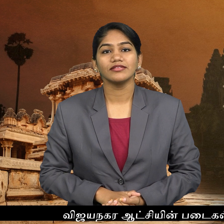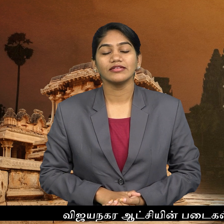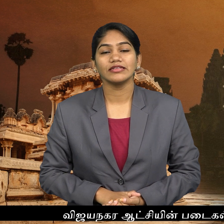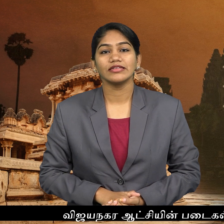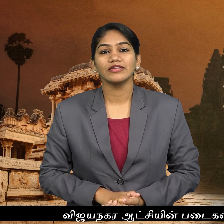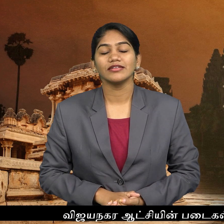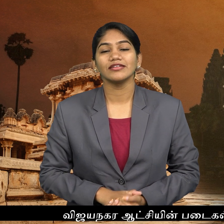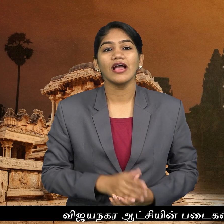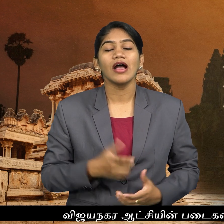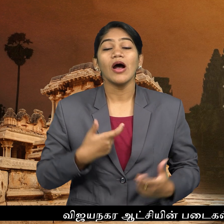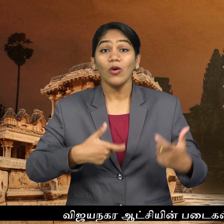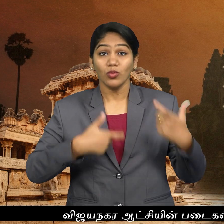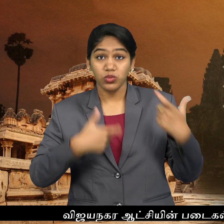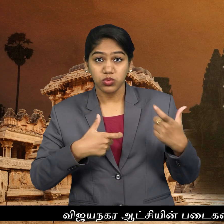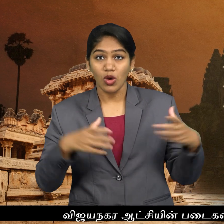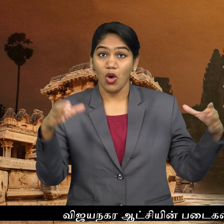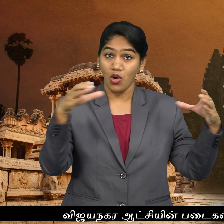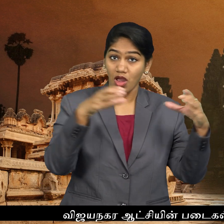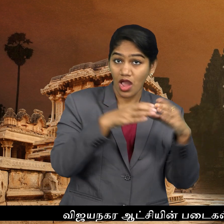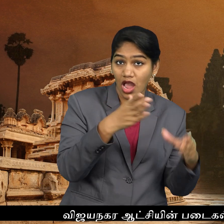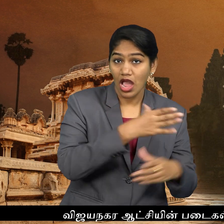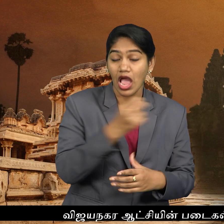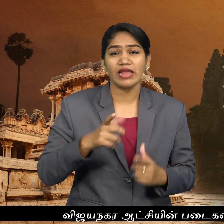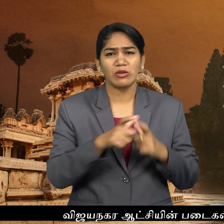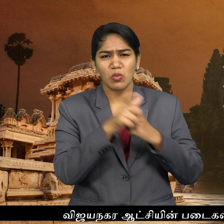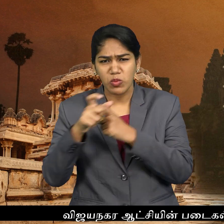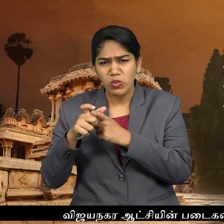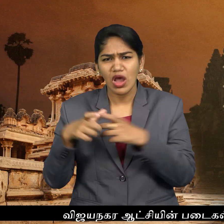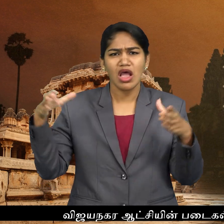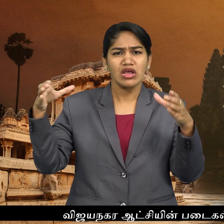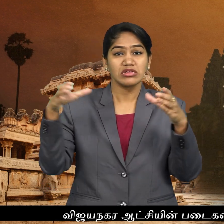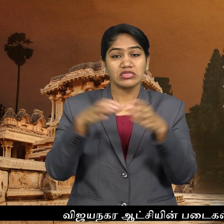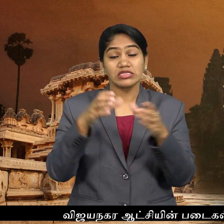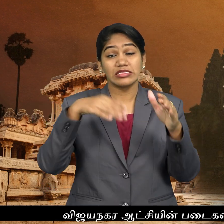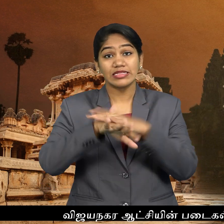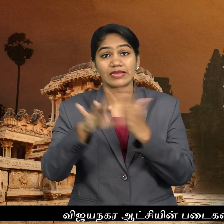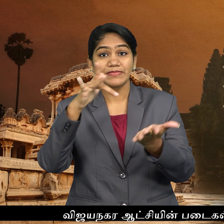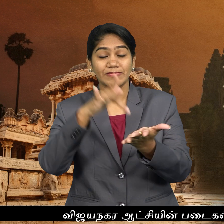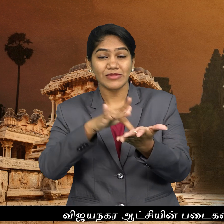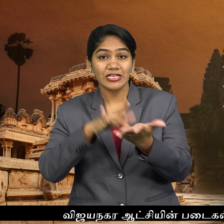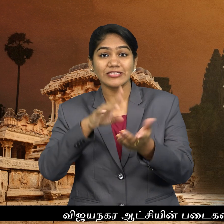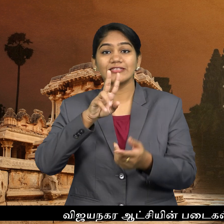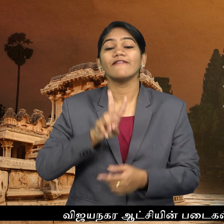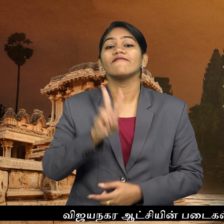விஜயநகர ஆட்சியின் படைகள் மற்றும் இராணுவ தலைவர்கள்.